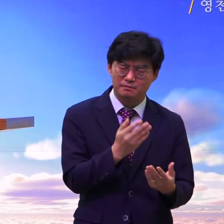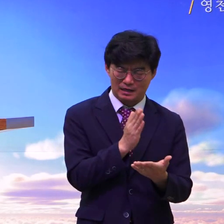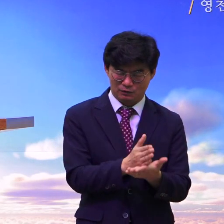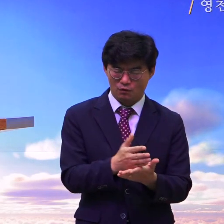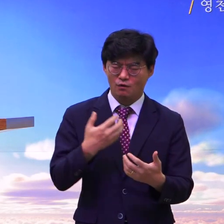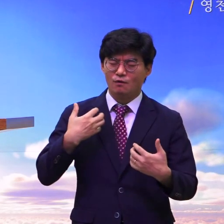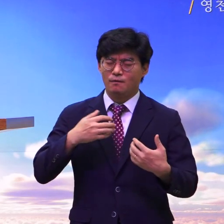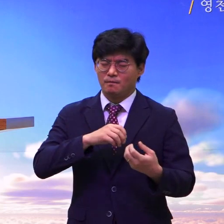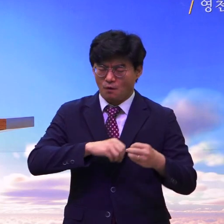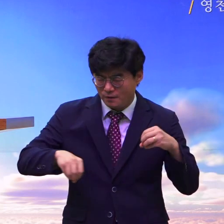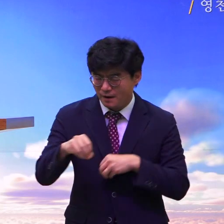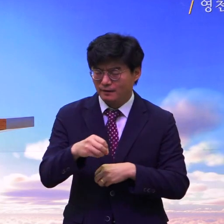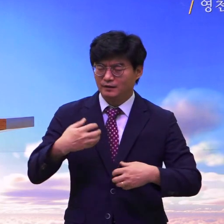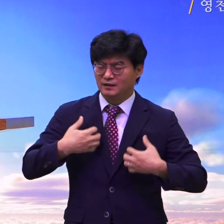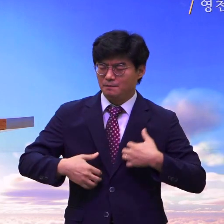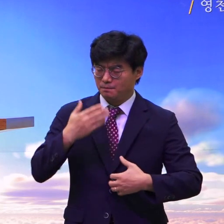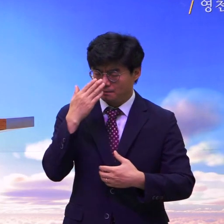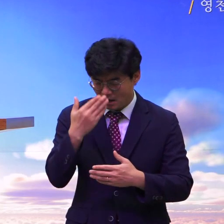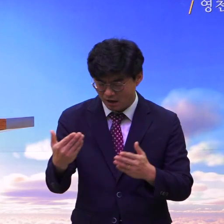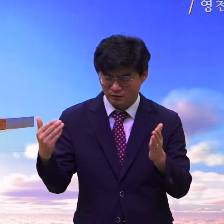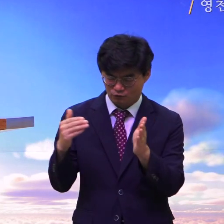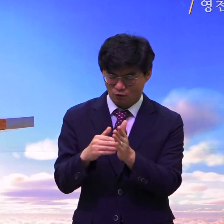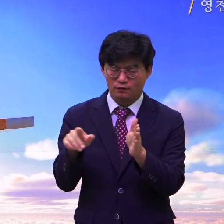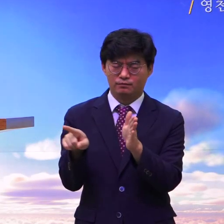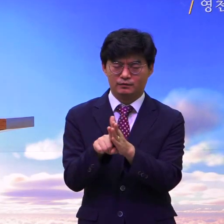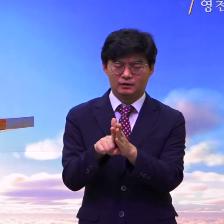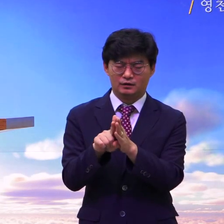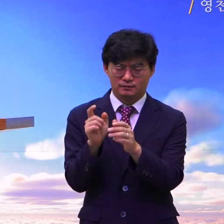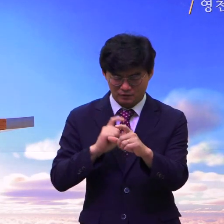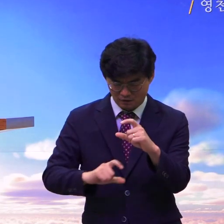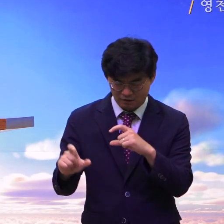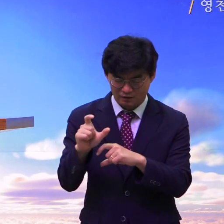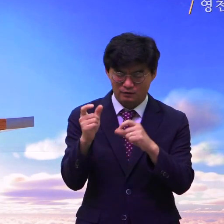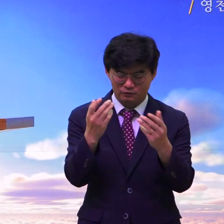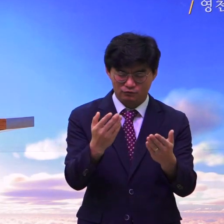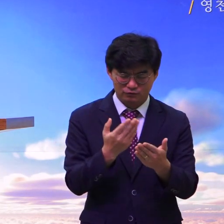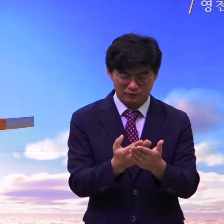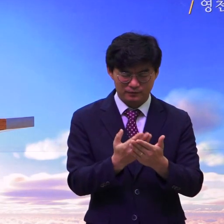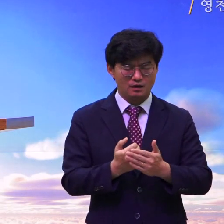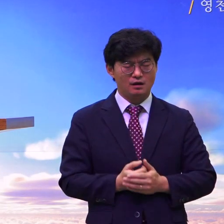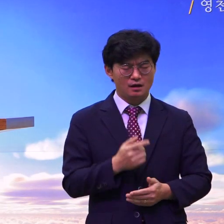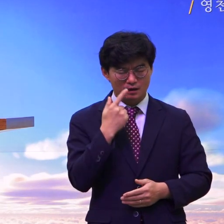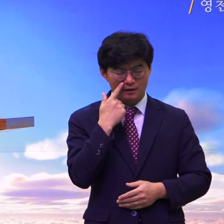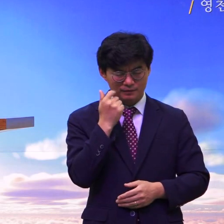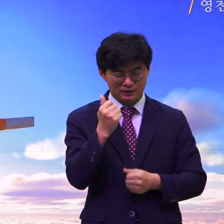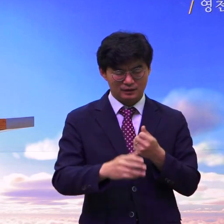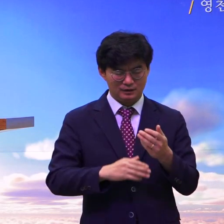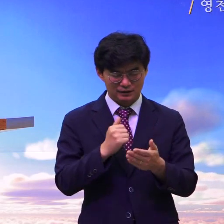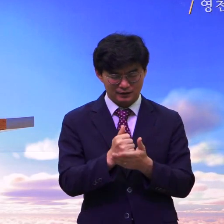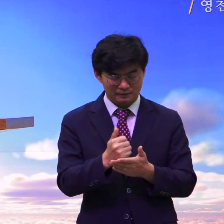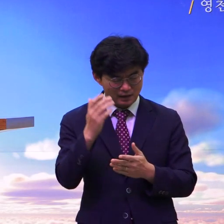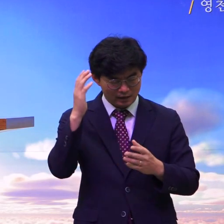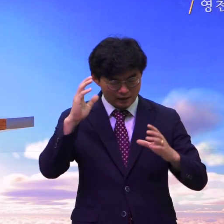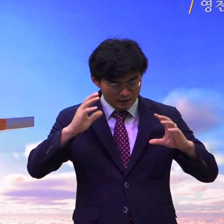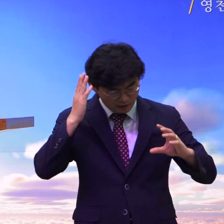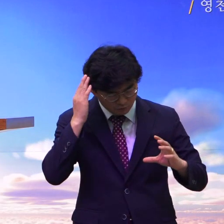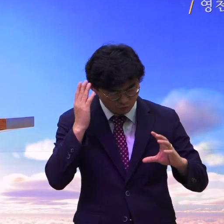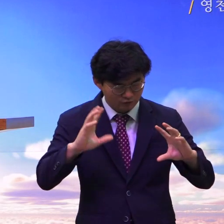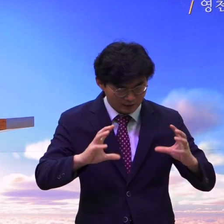있는 믿음을 다하여 주시옵소서. 아버지 하나님, 이 나라의 이 민족 하나님의